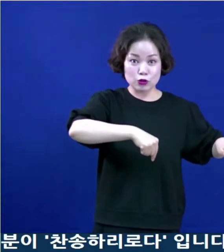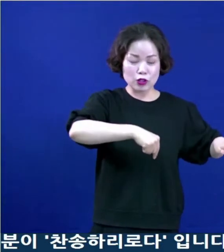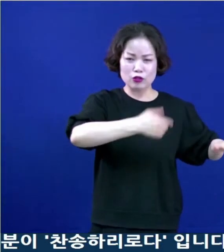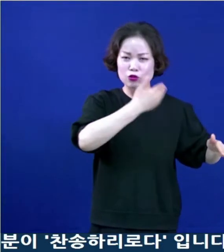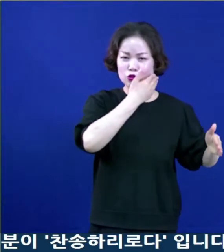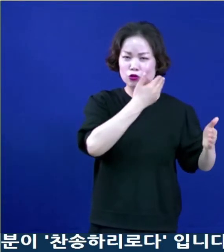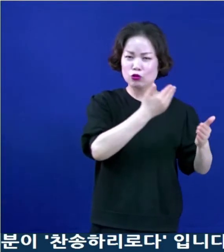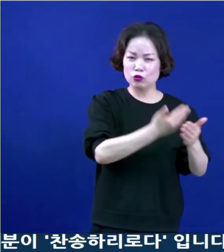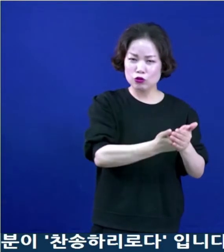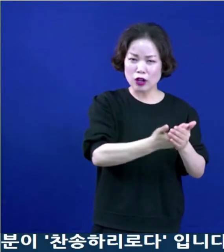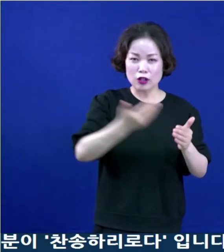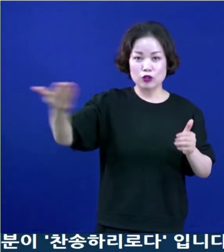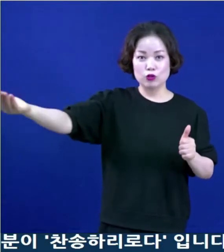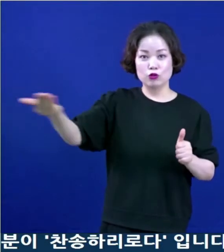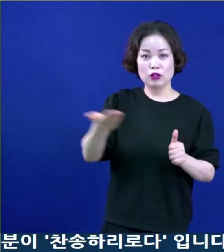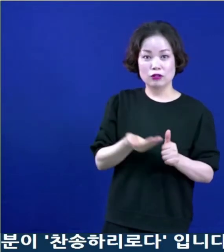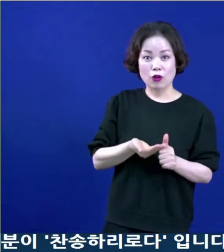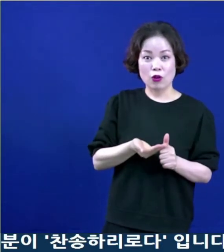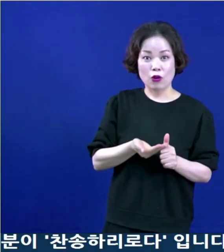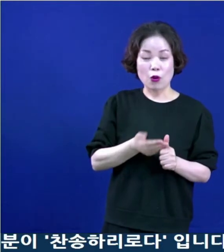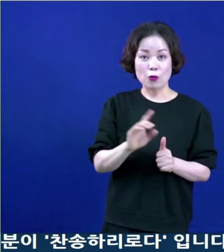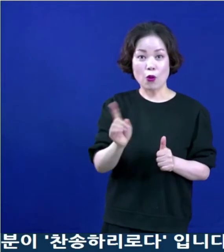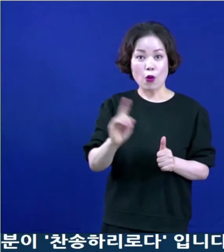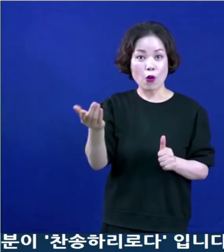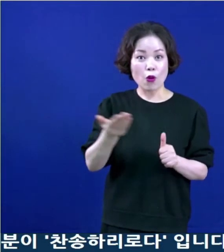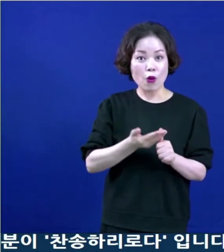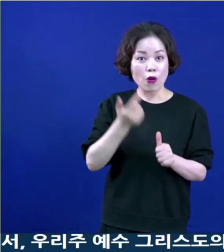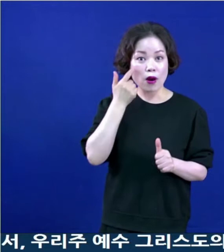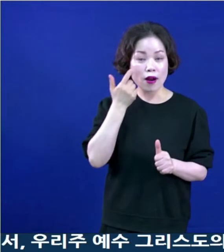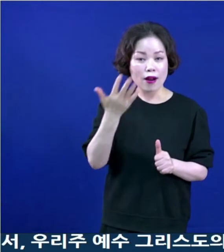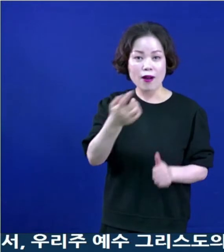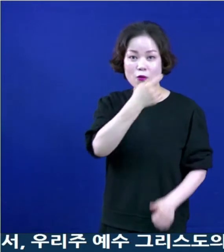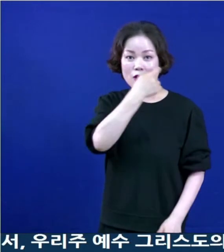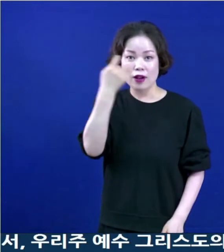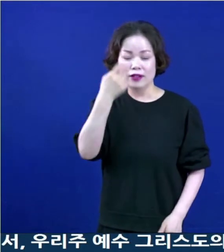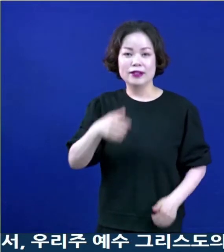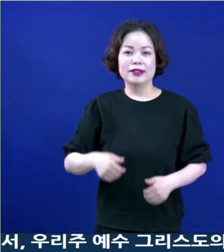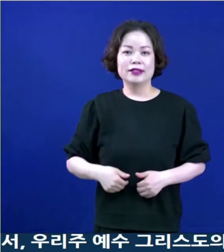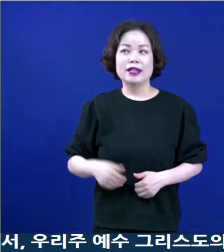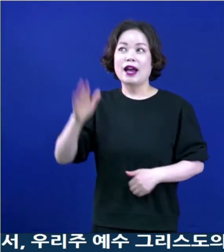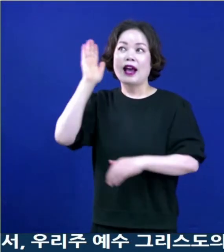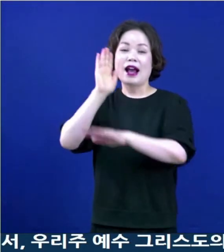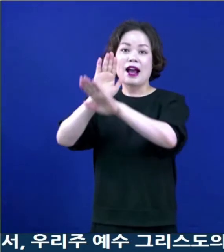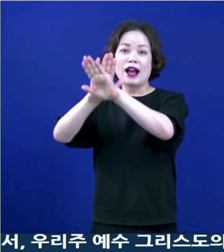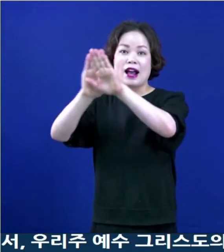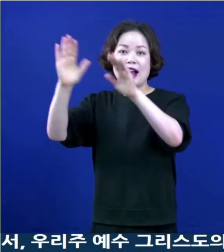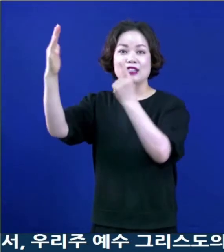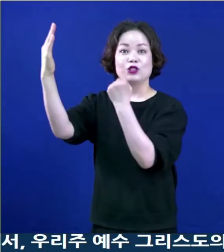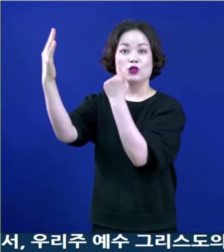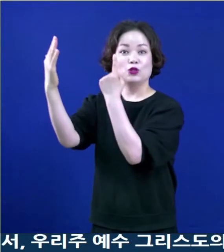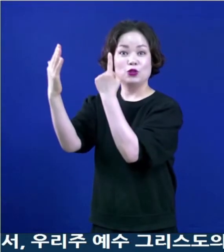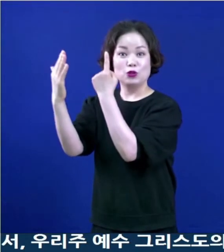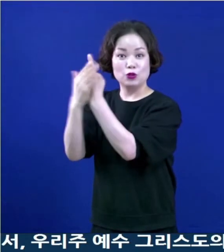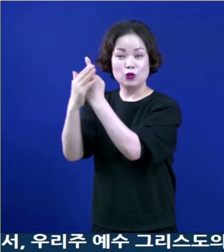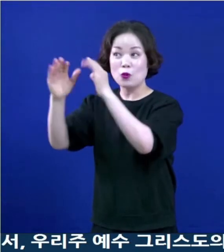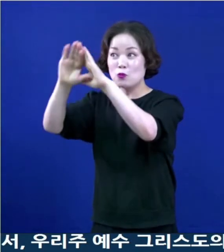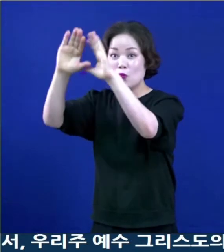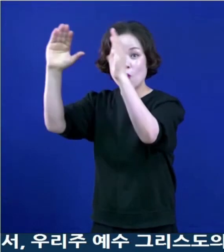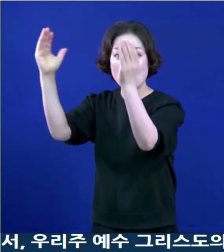중요한 것을 주셨다고 얘기합니다. 무엇을 주셨는지 확인합시다. 하늘에 속한